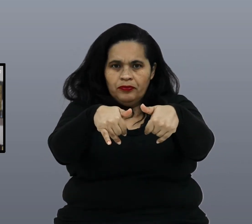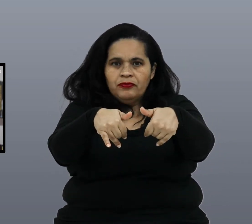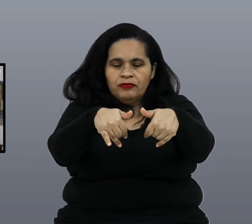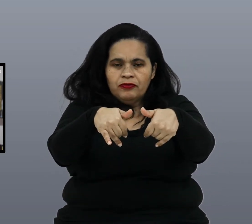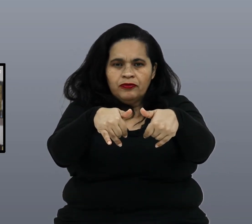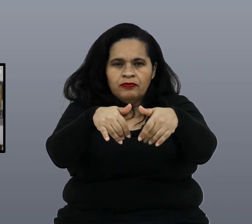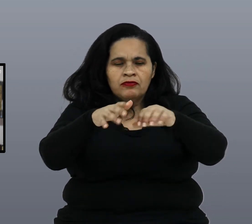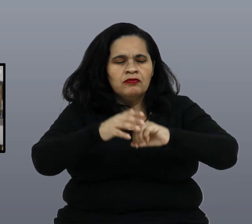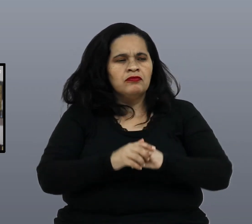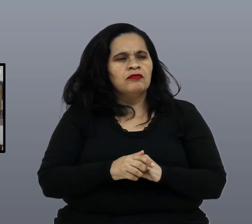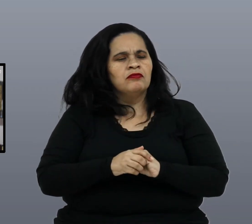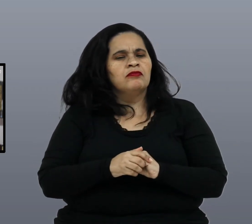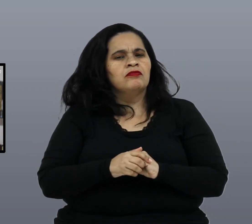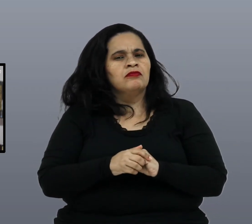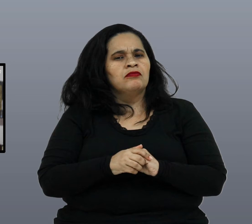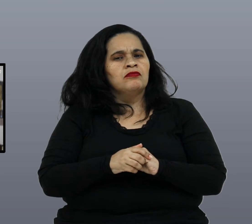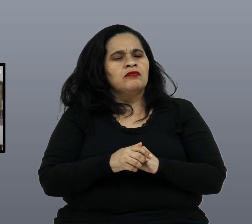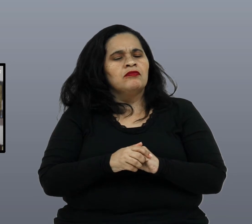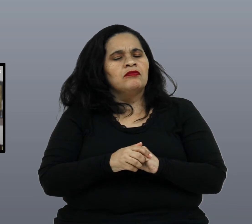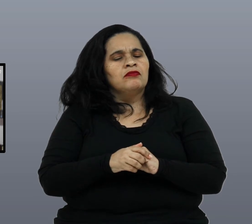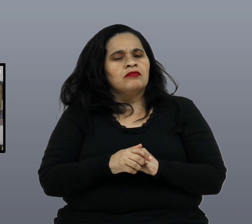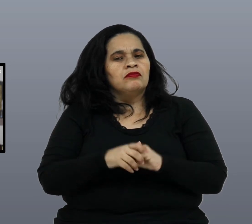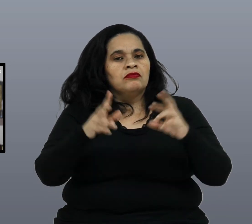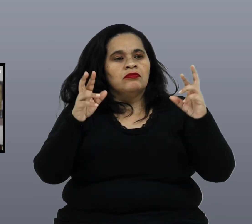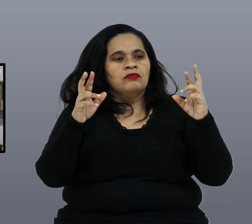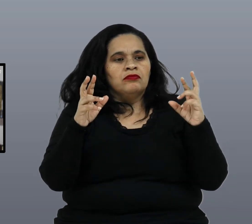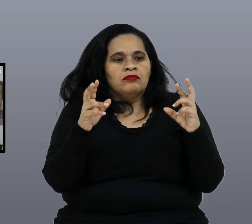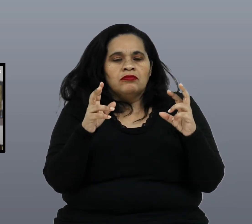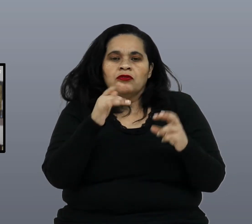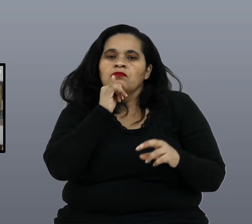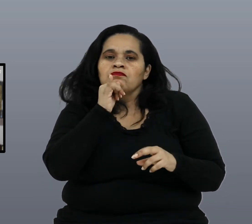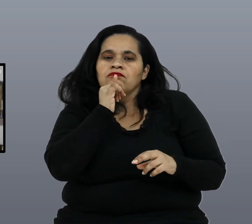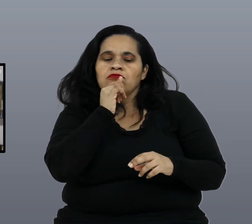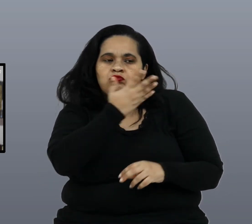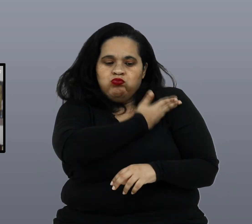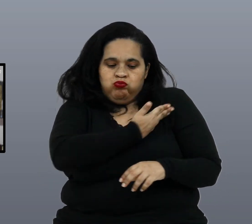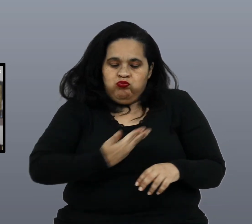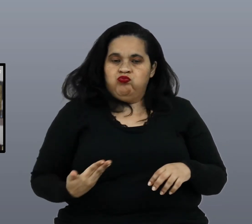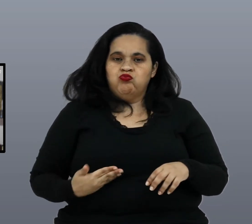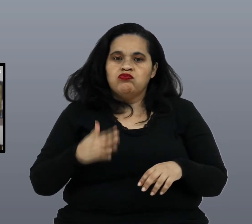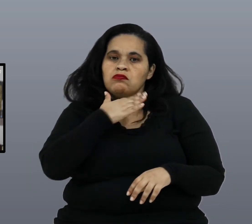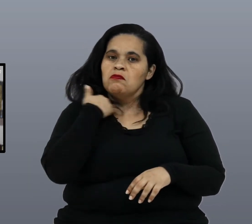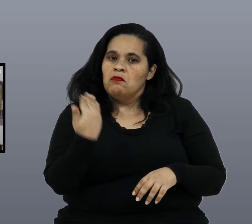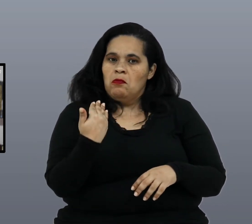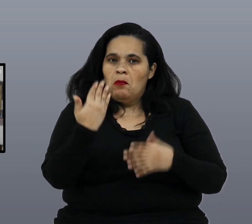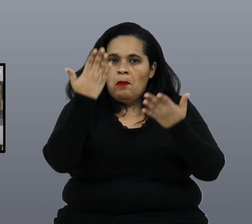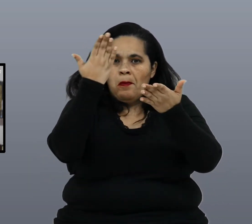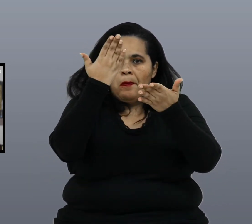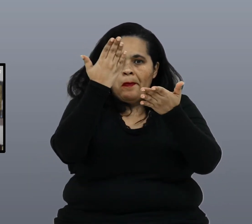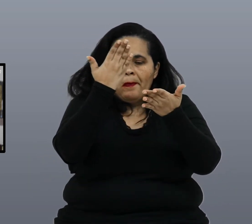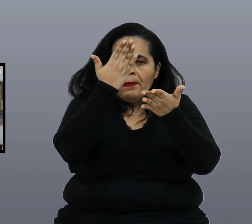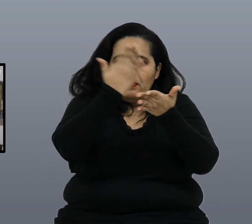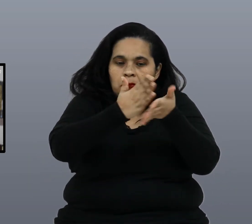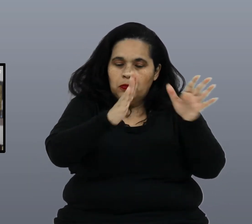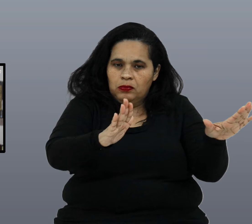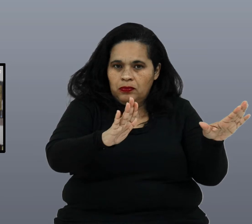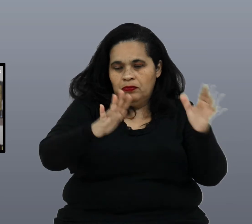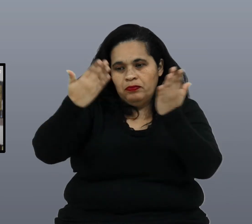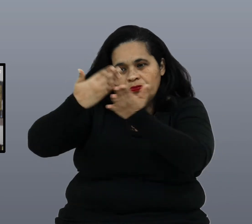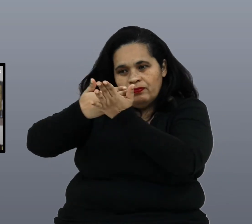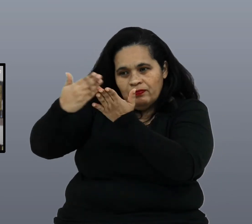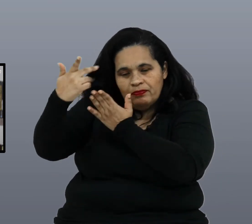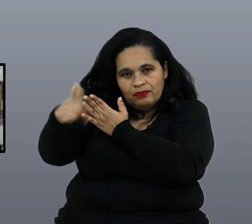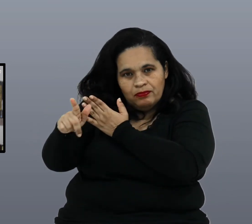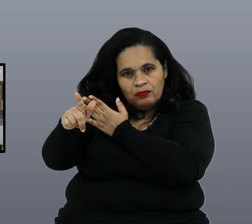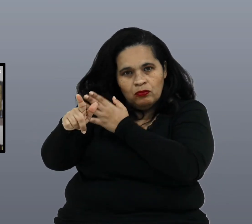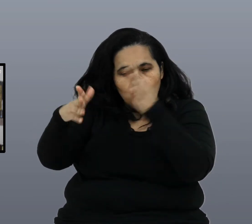imperador morre, acaba, passa um reino, acaba, começa outro. Este reino ele é um pouquinho